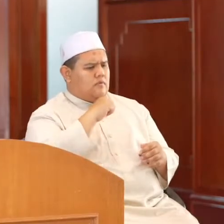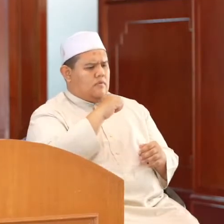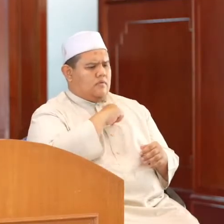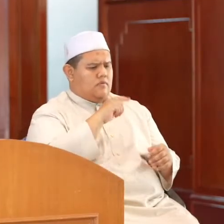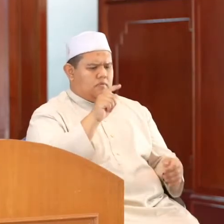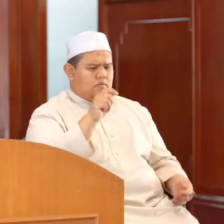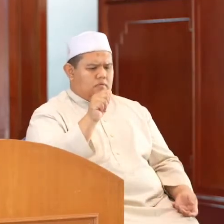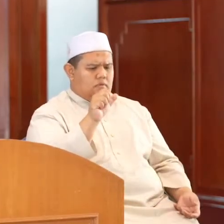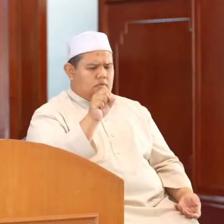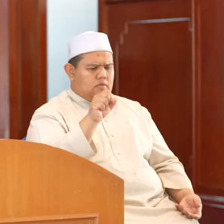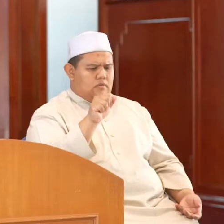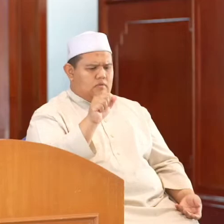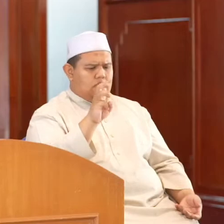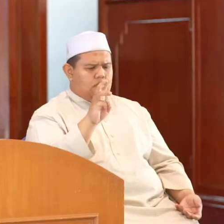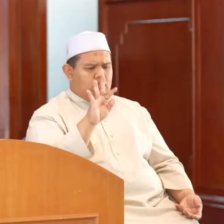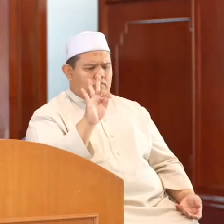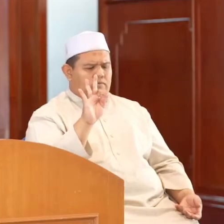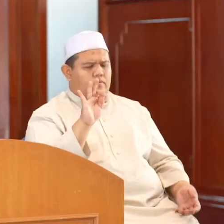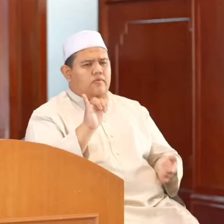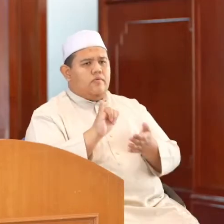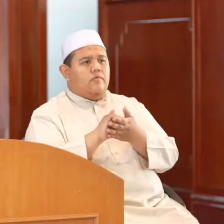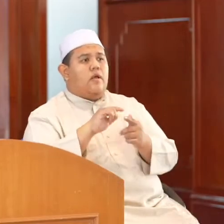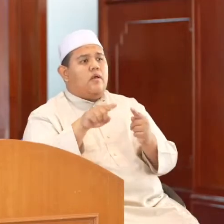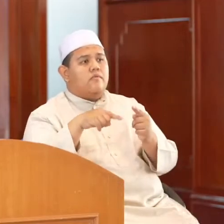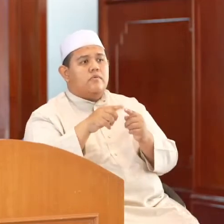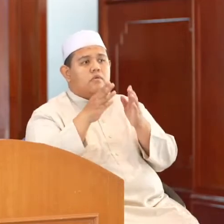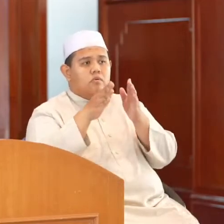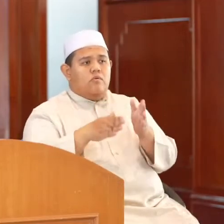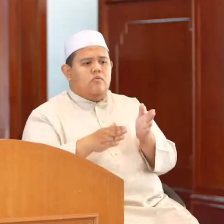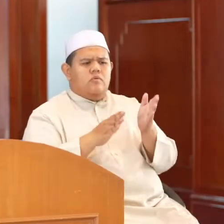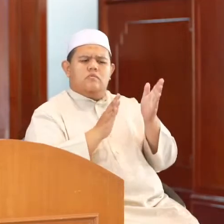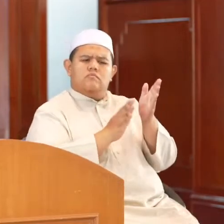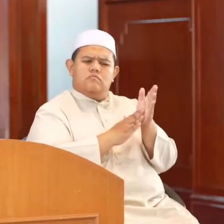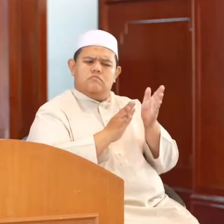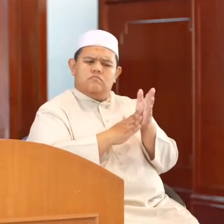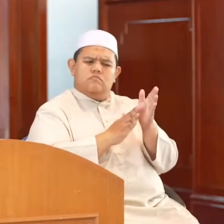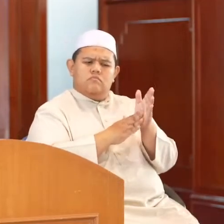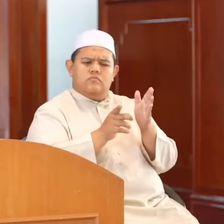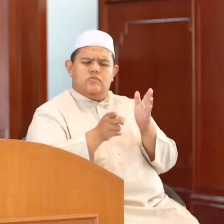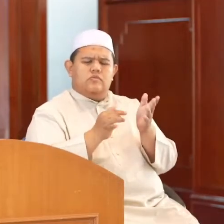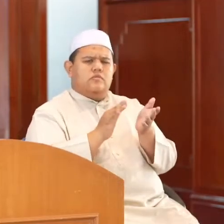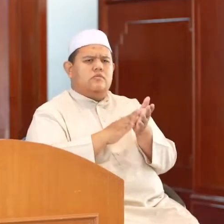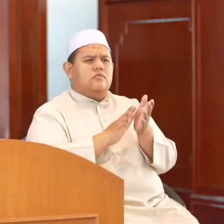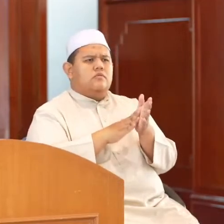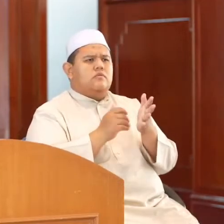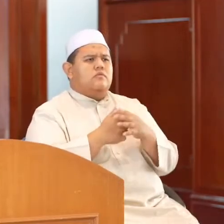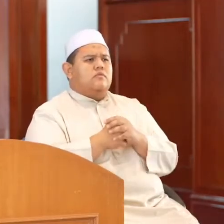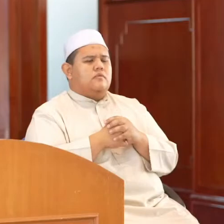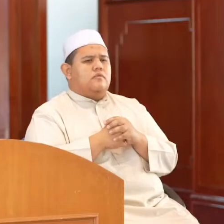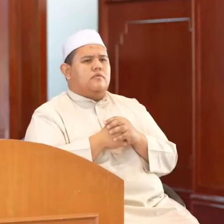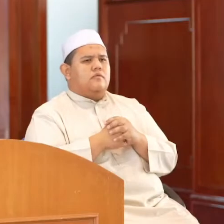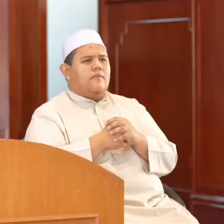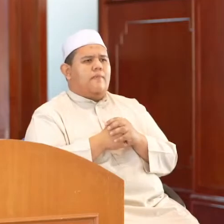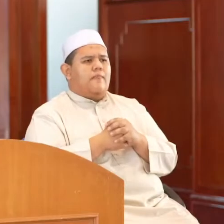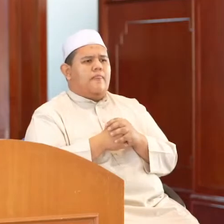yang mana apabila orang puji dia, dia berada pada kemuncak tinggi ni.